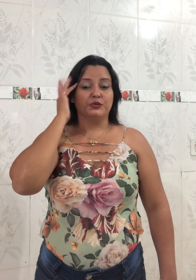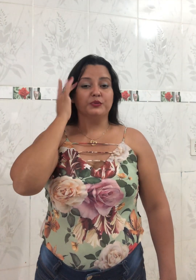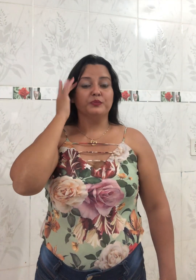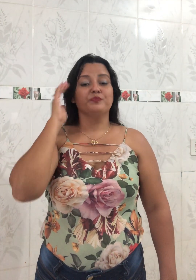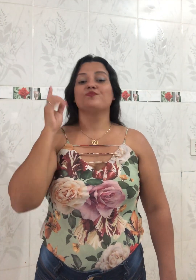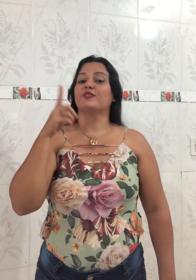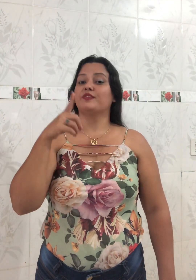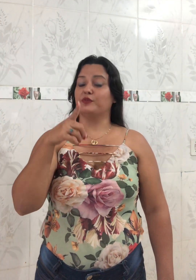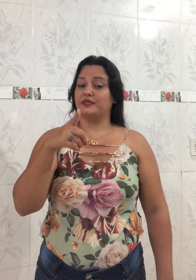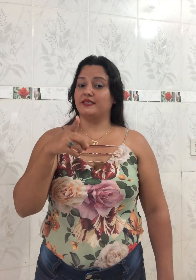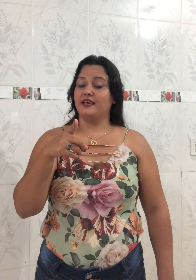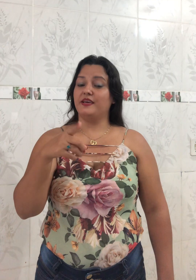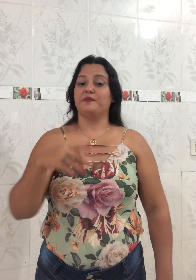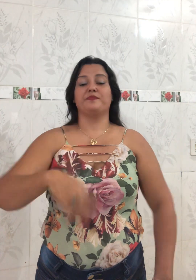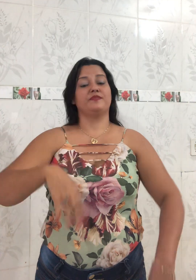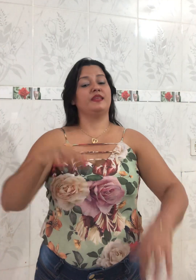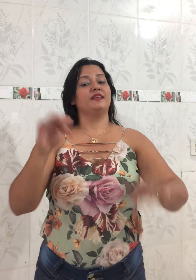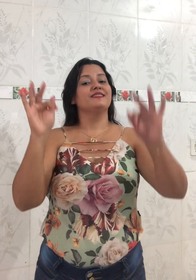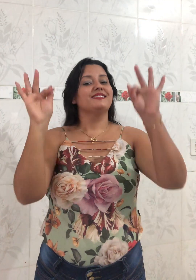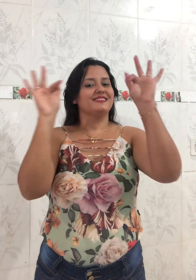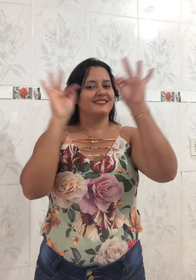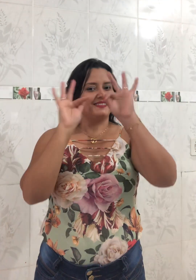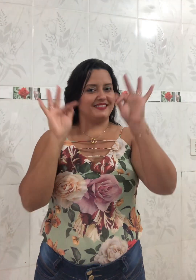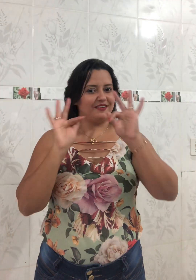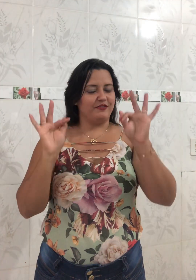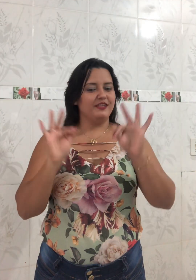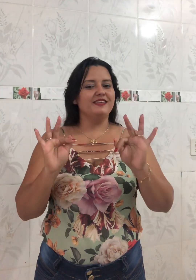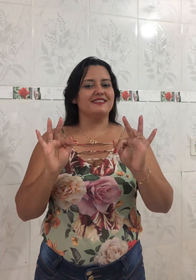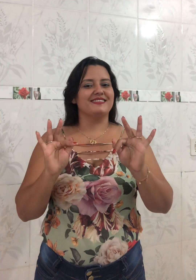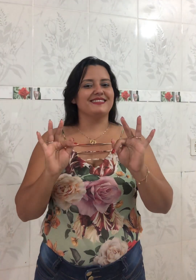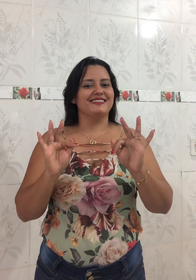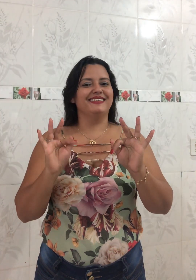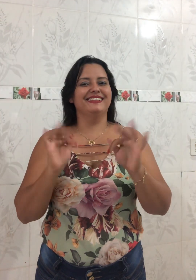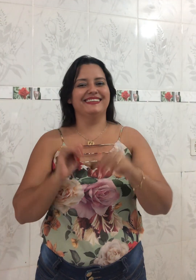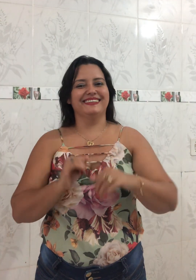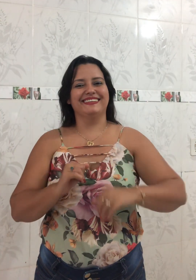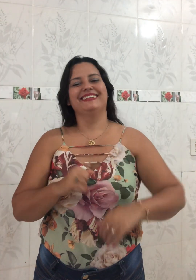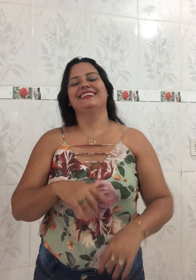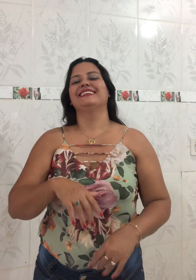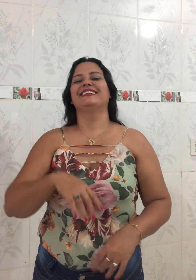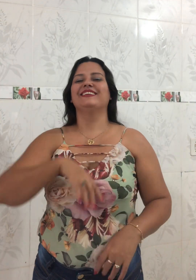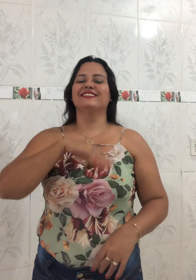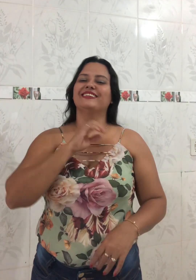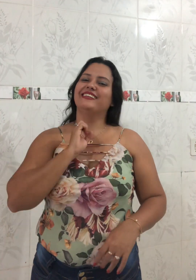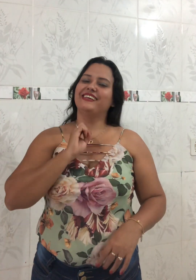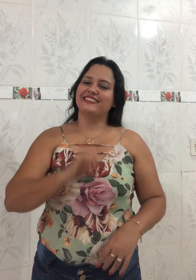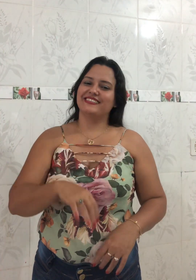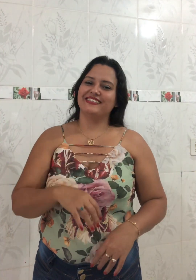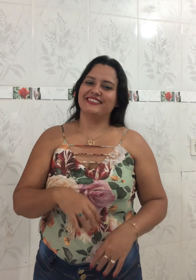acho você está feliz. Então, nesse